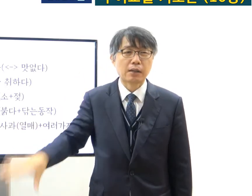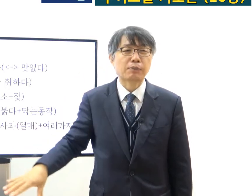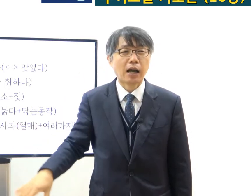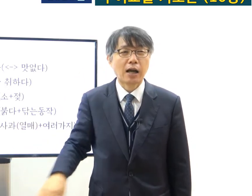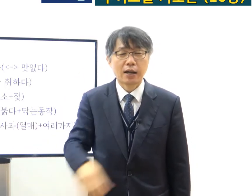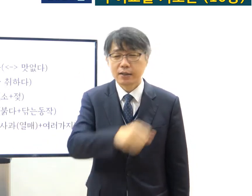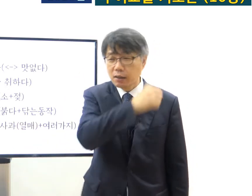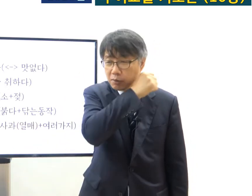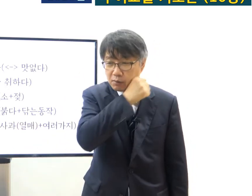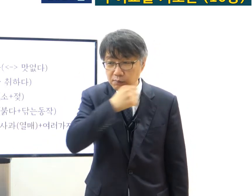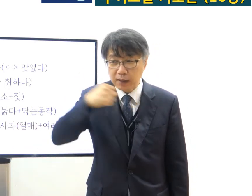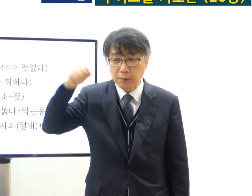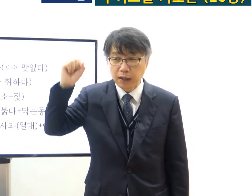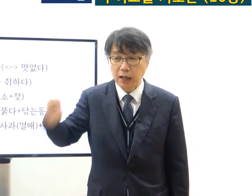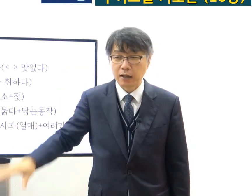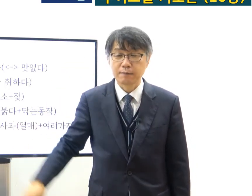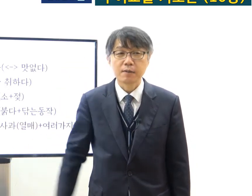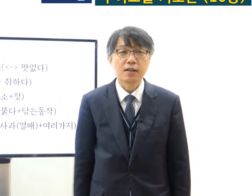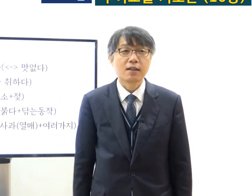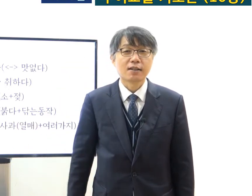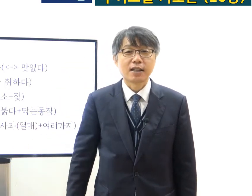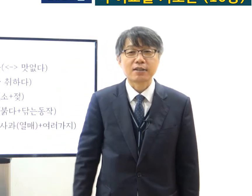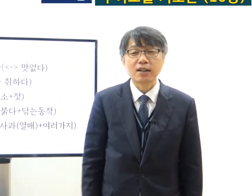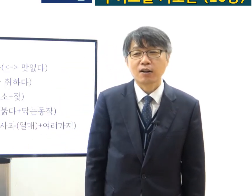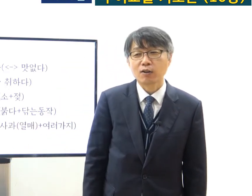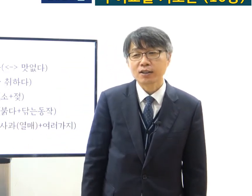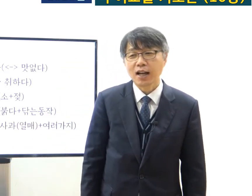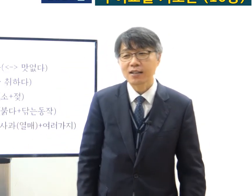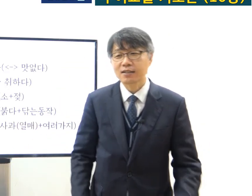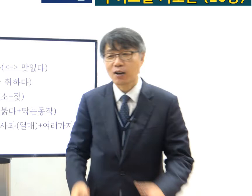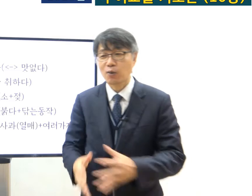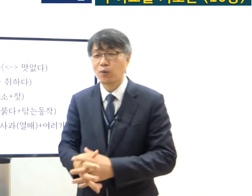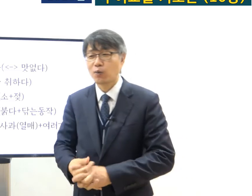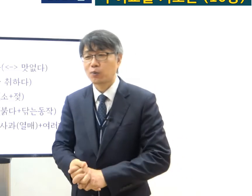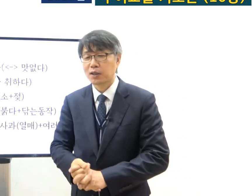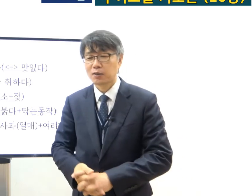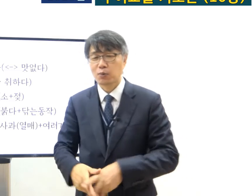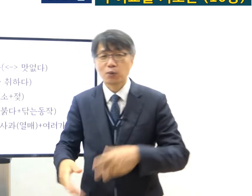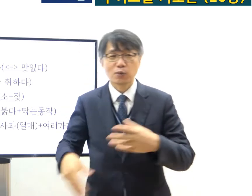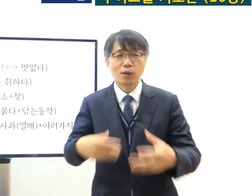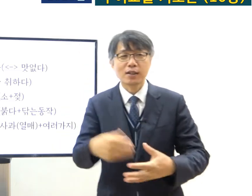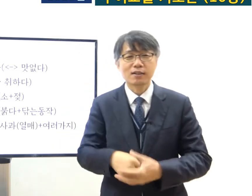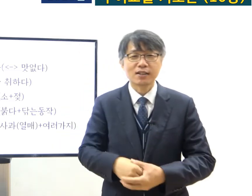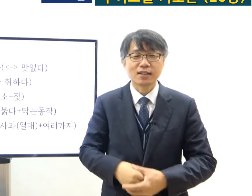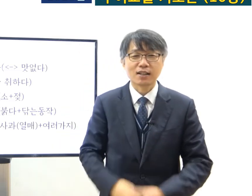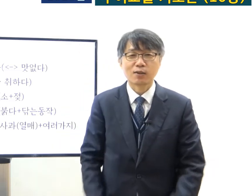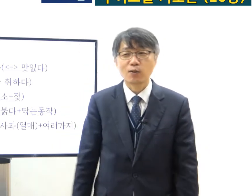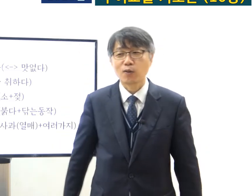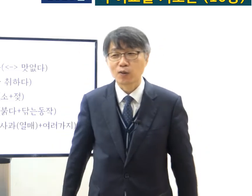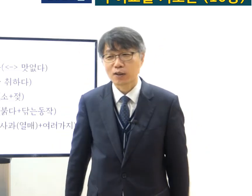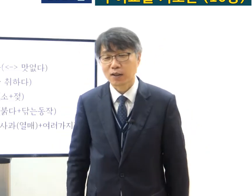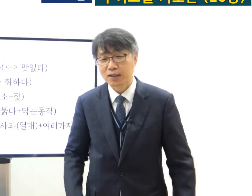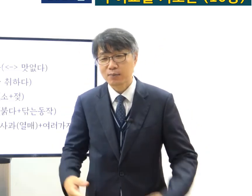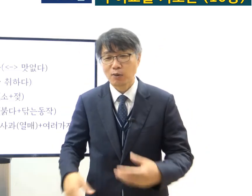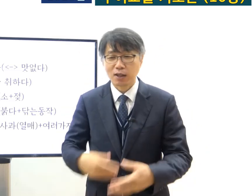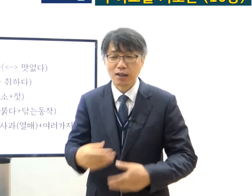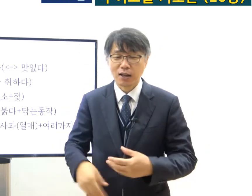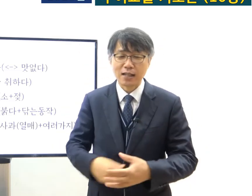맛없다. 이렇게 표현해, 맛없다. 예전에 어린아이들하고, 우리 농아인 어린아이들하고 같이 뭐 이렇게 간식을